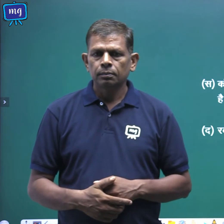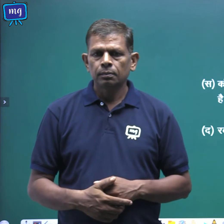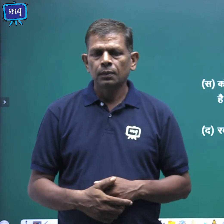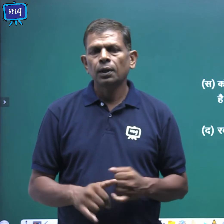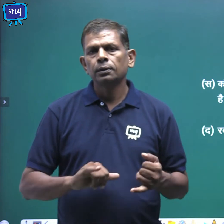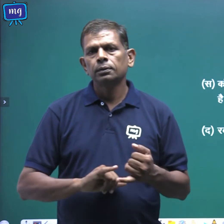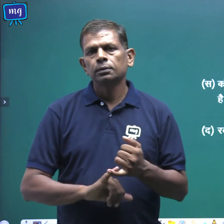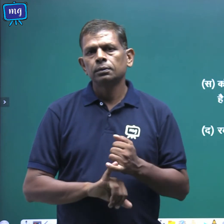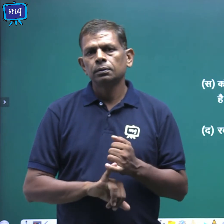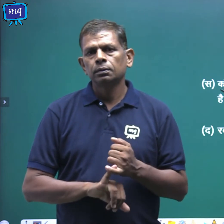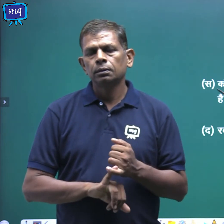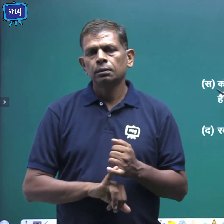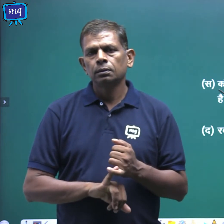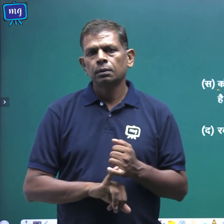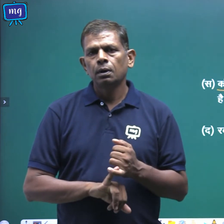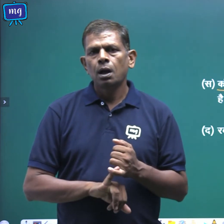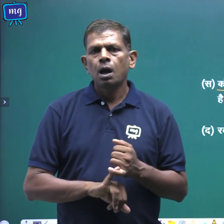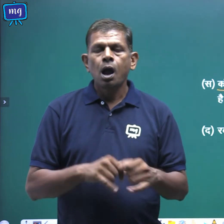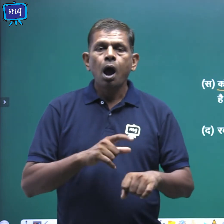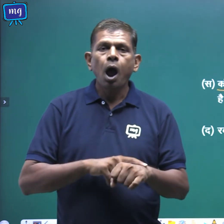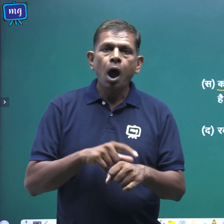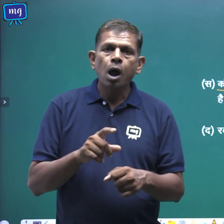स, कंपास में